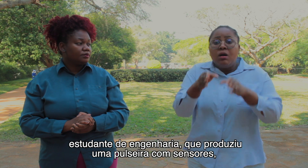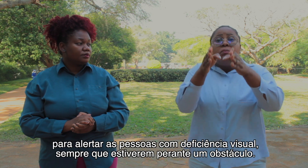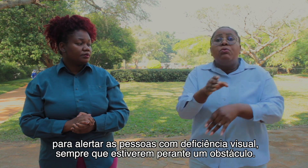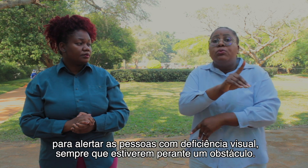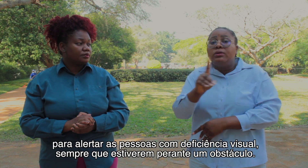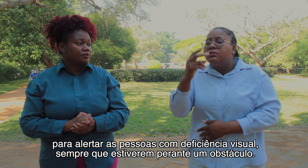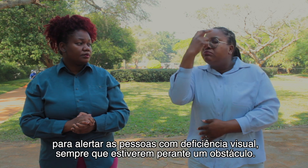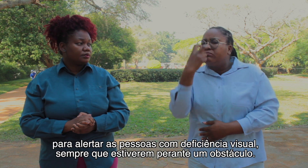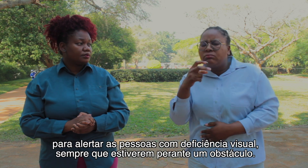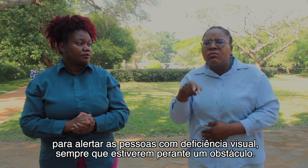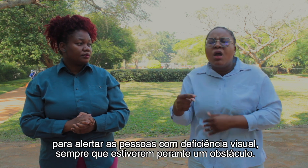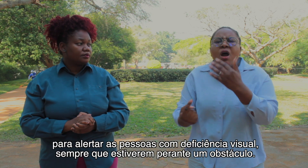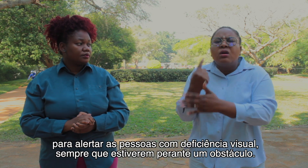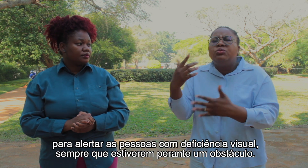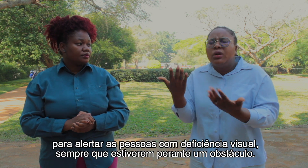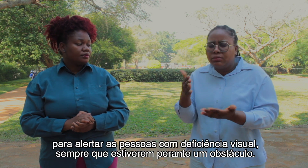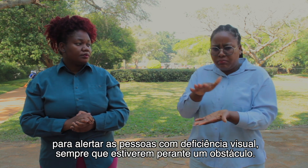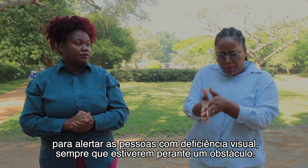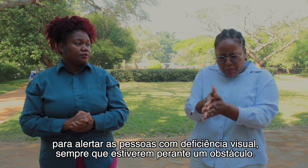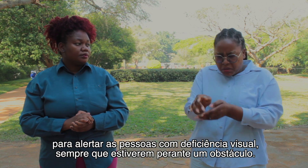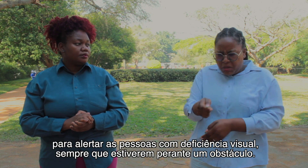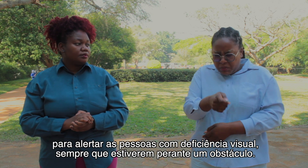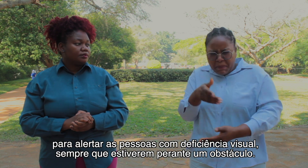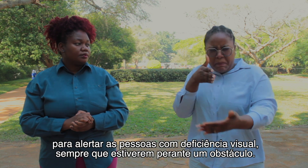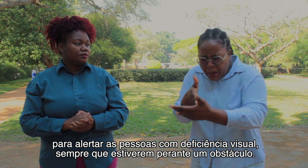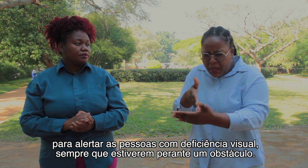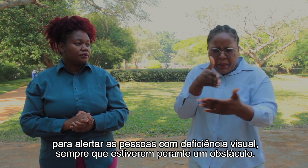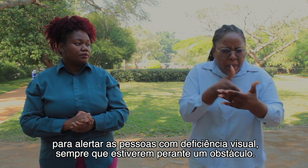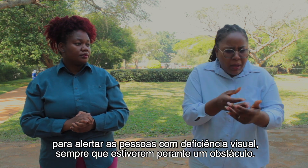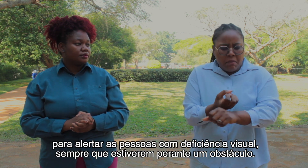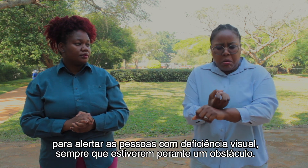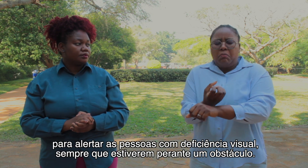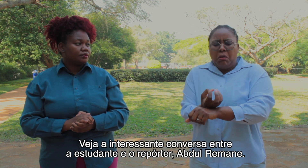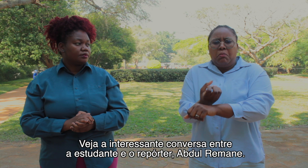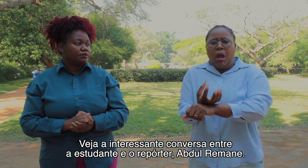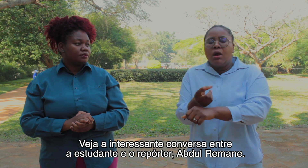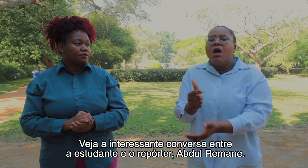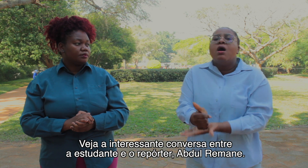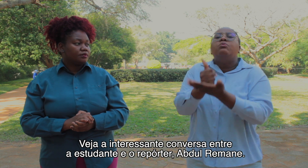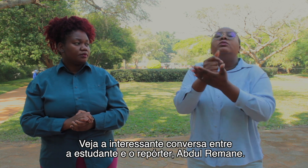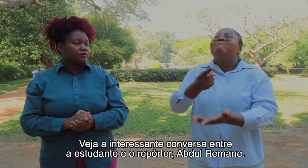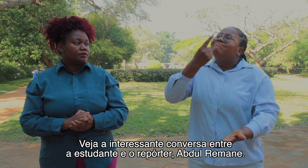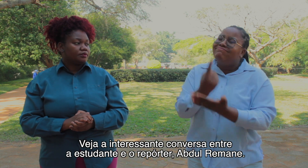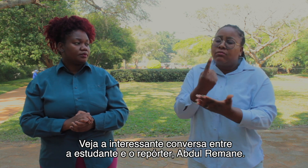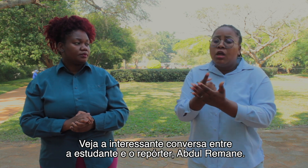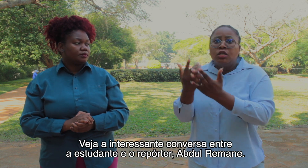sensores para alertar as pessoas com deficiência visual sempre que estiverem perante um obstáculo. Veja a interessante conversa entre